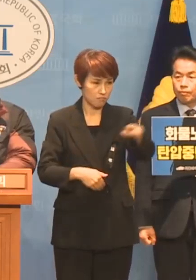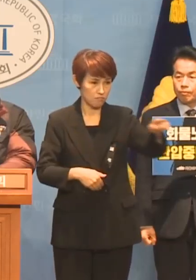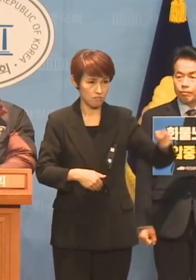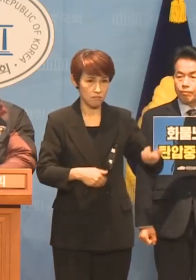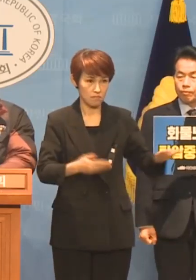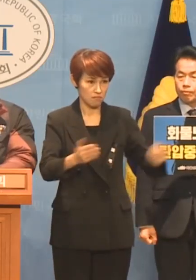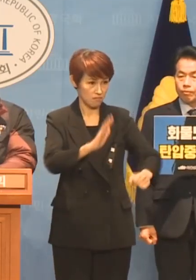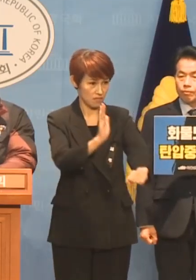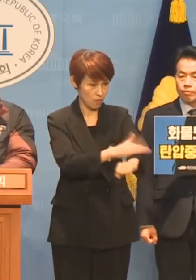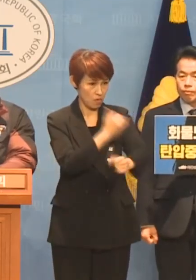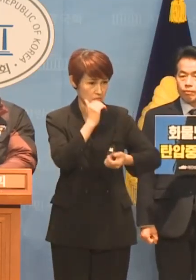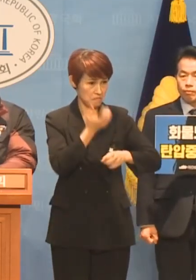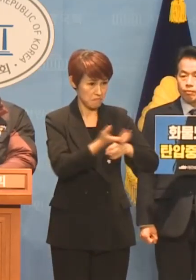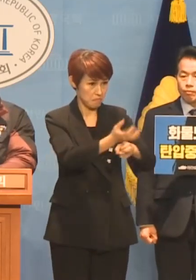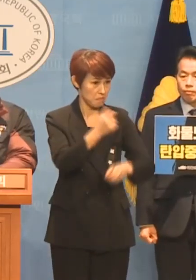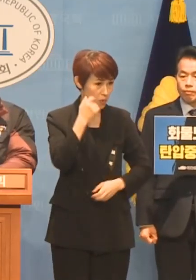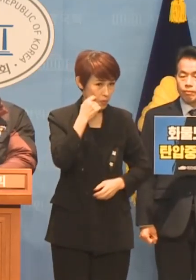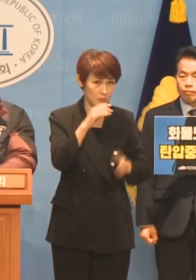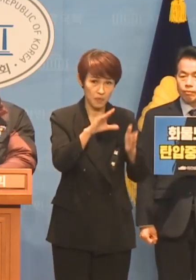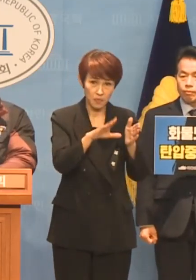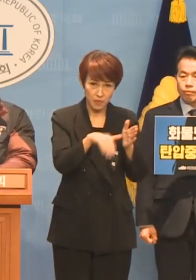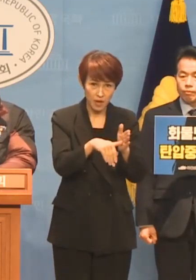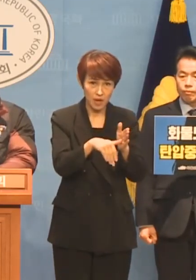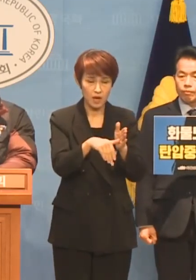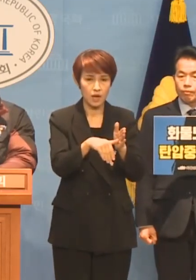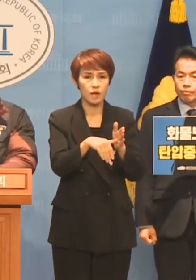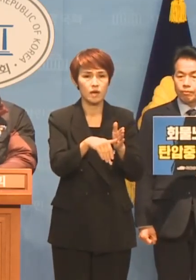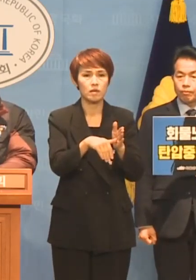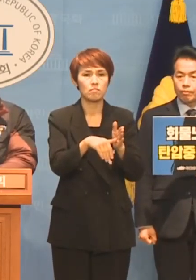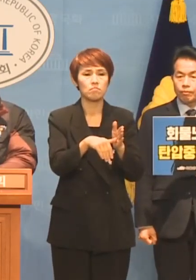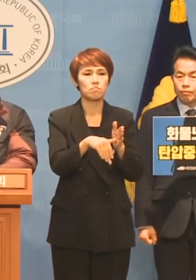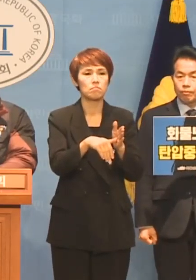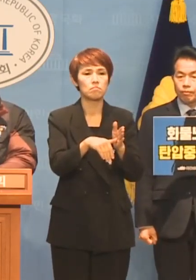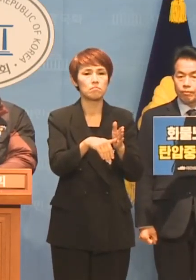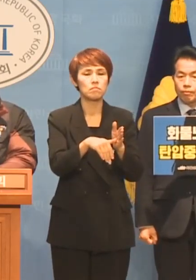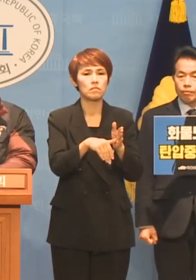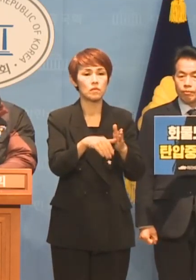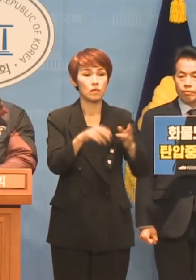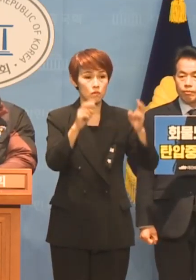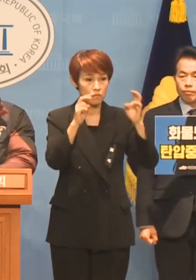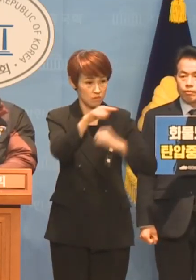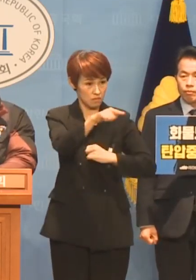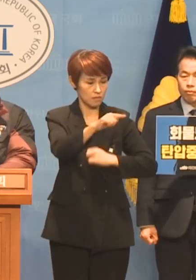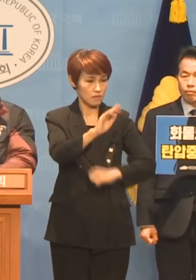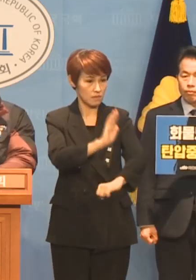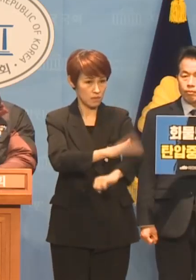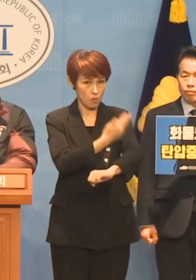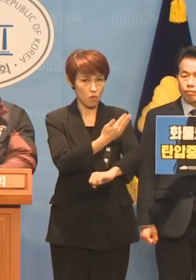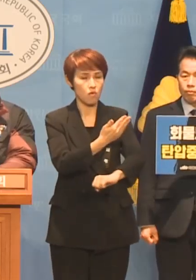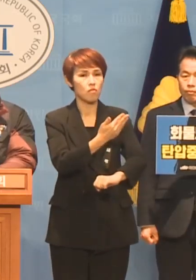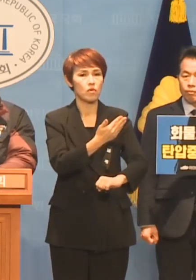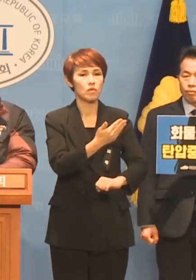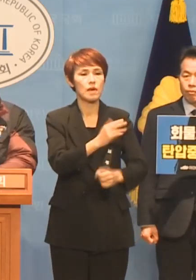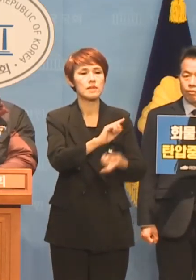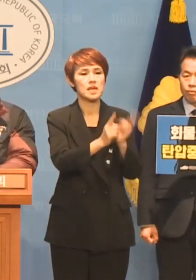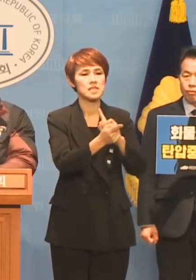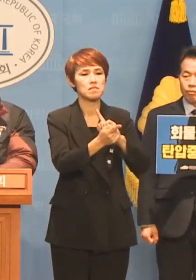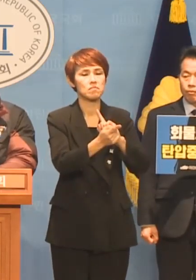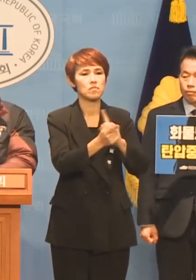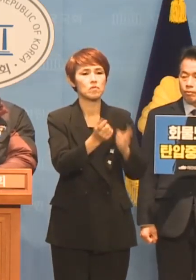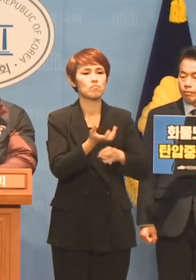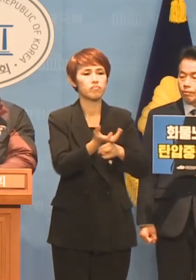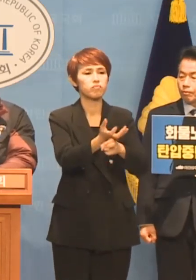불가 시 동일 조건 차량이 투입될 때까지 의뢰 비용으로 대체 인력이나 차량을 투입하여 배송에